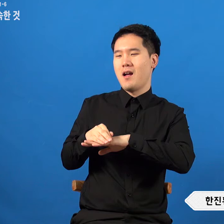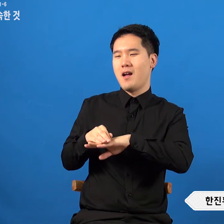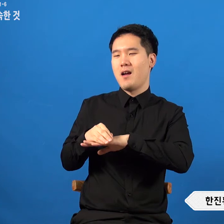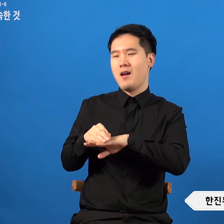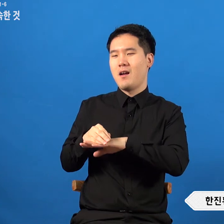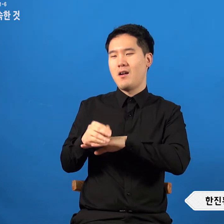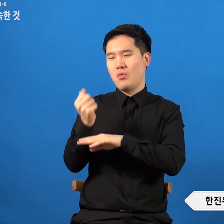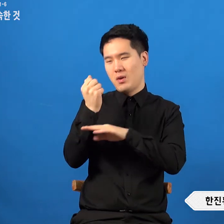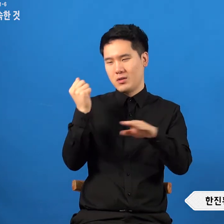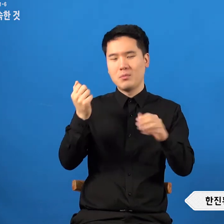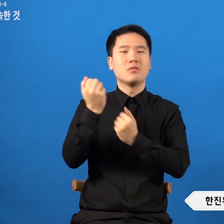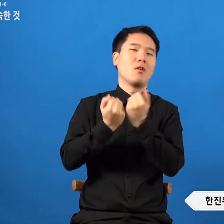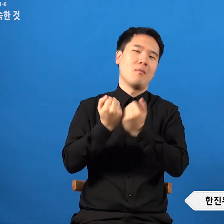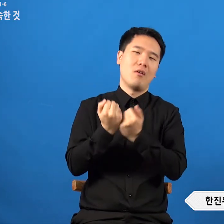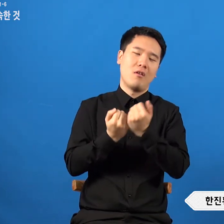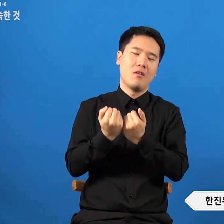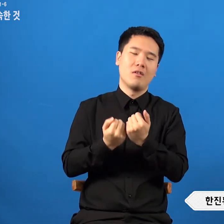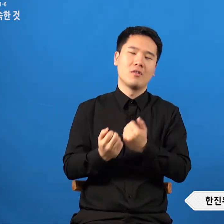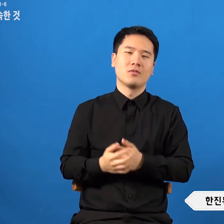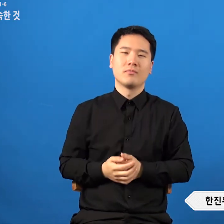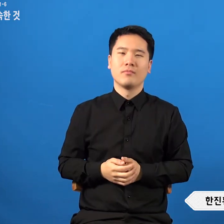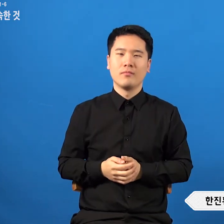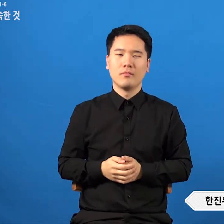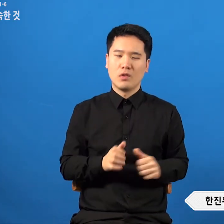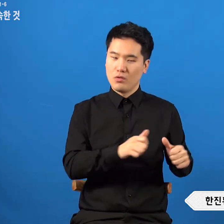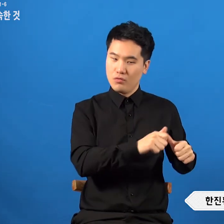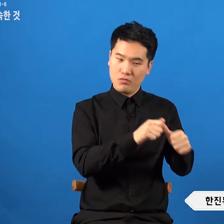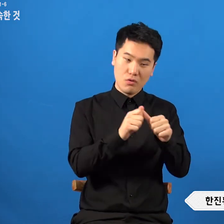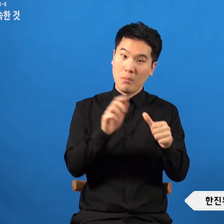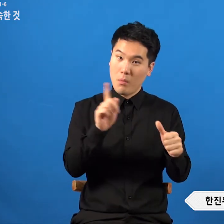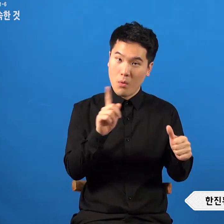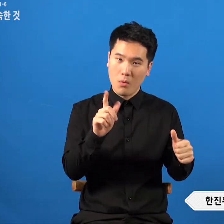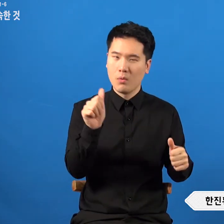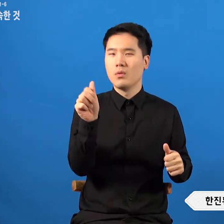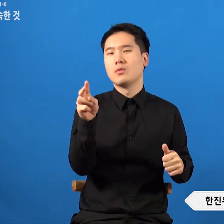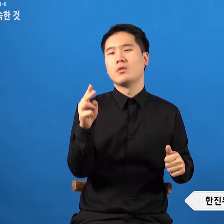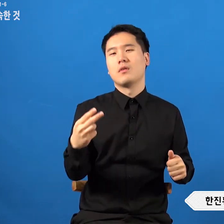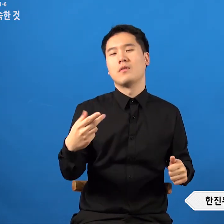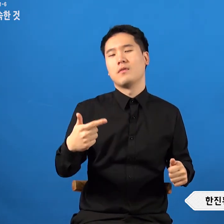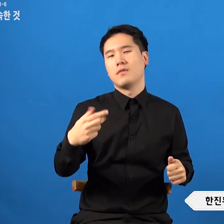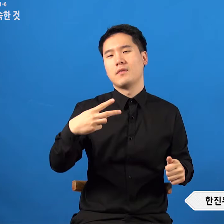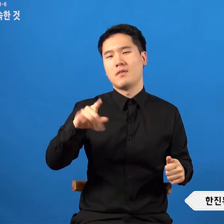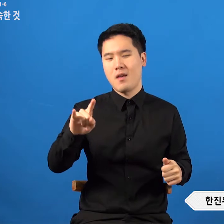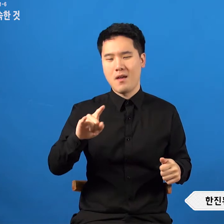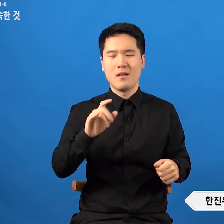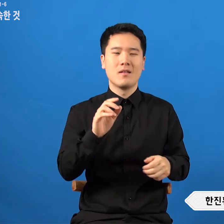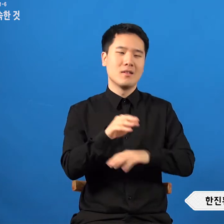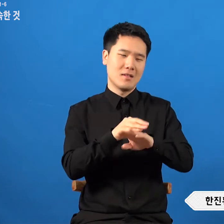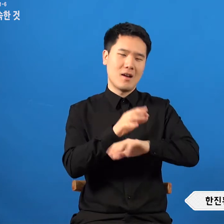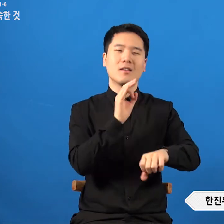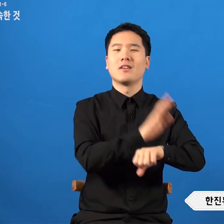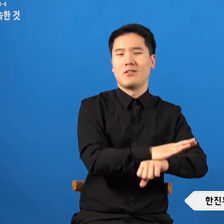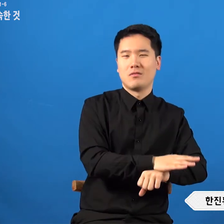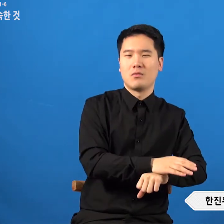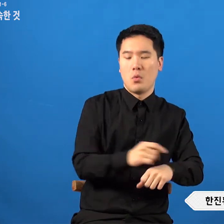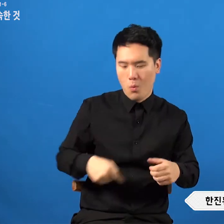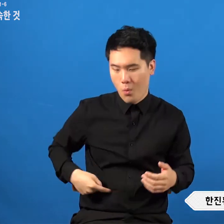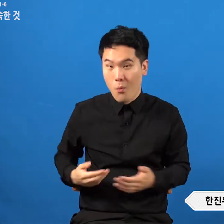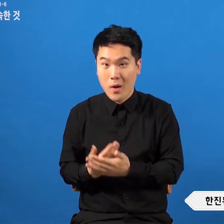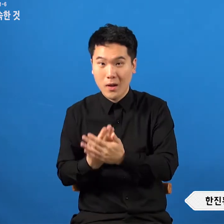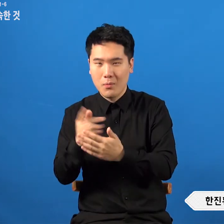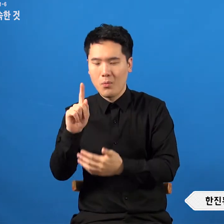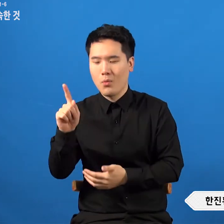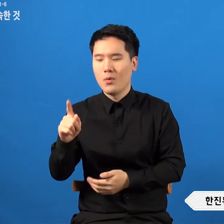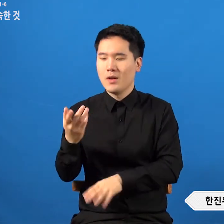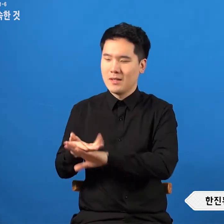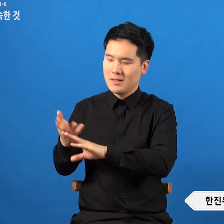다 설명을 했습니다. 구원은 현대차를 사는 것, 회개는 다른 차 타다가